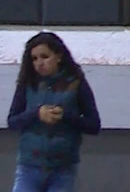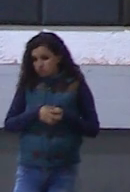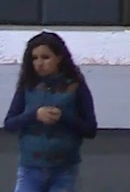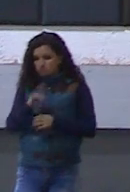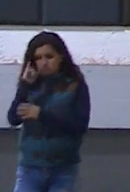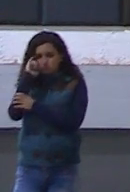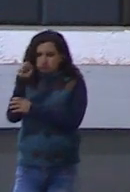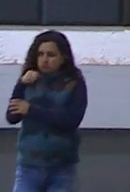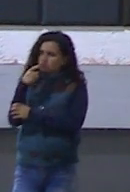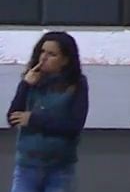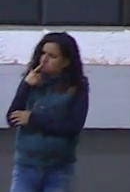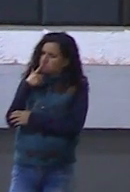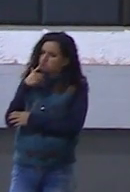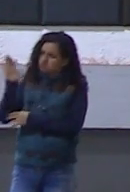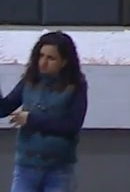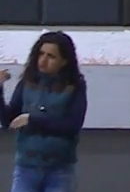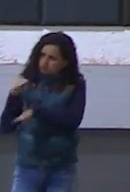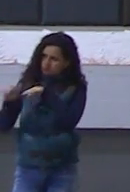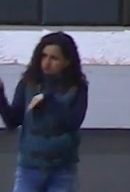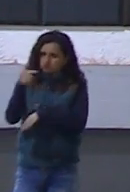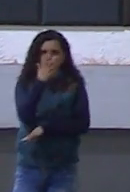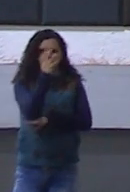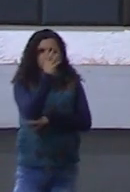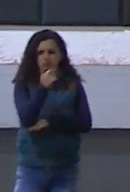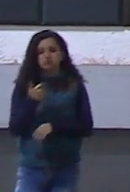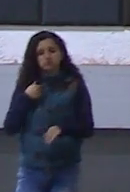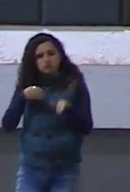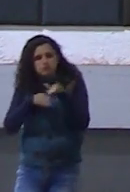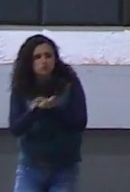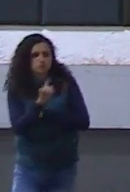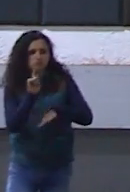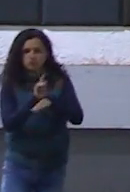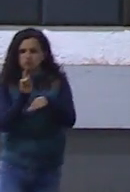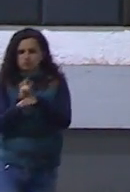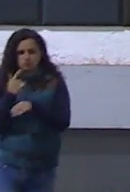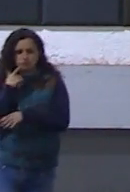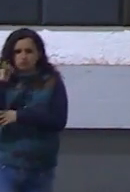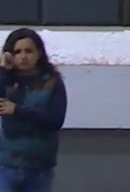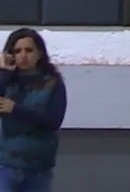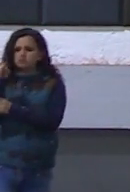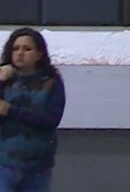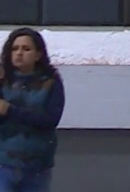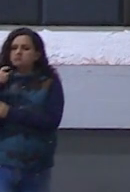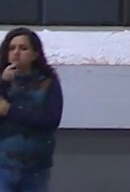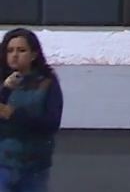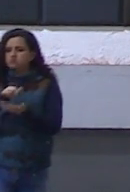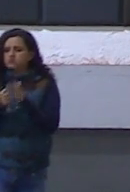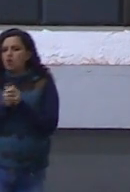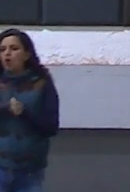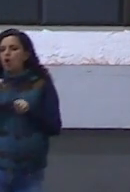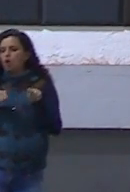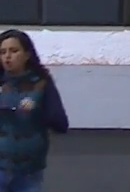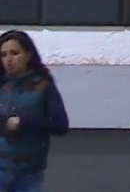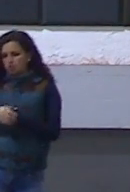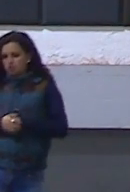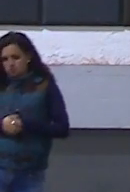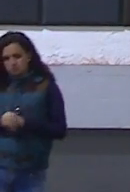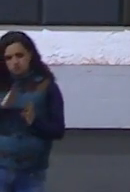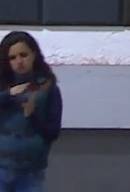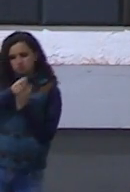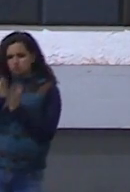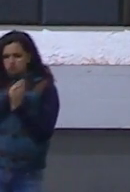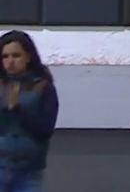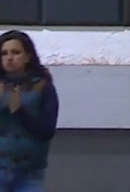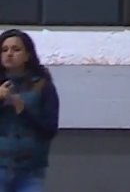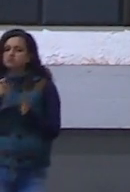la invitan a unas conferencias y cuando yo entro de la facultad psicomotricidad era opcional en